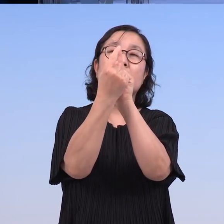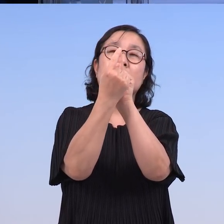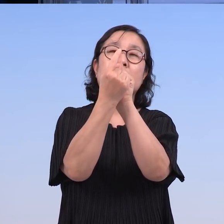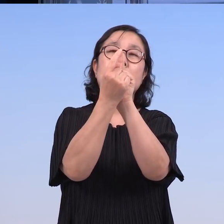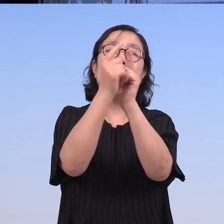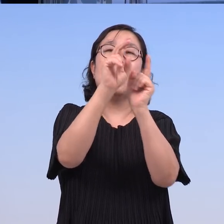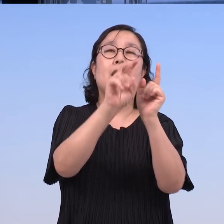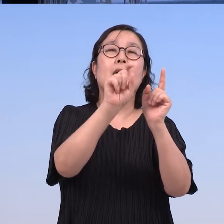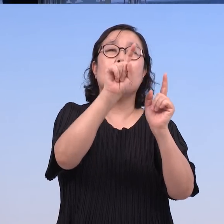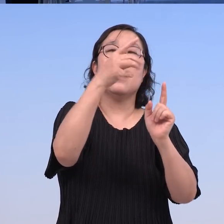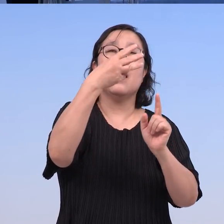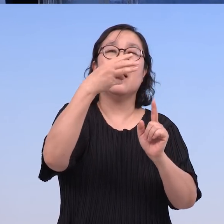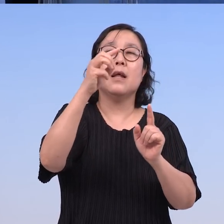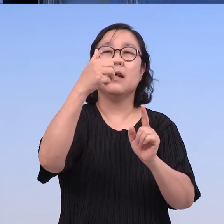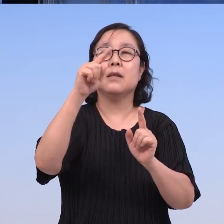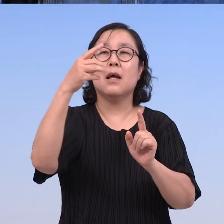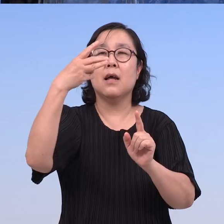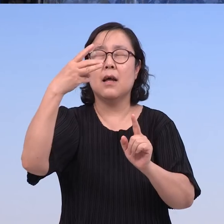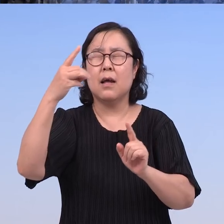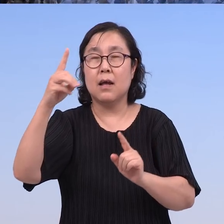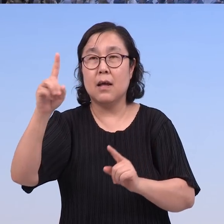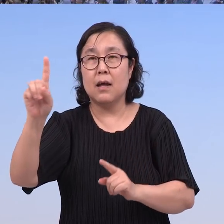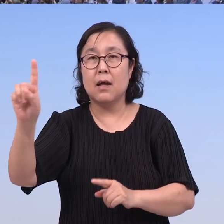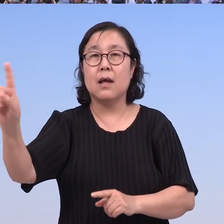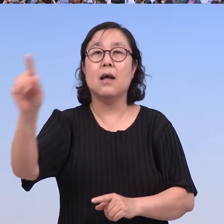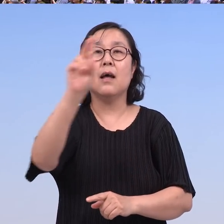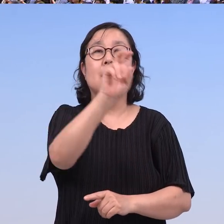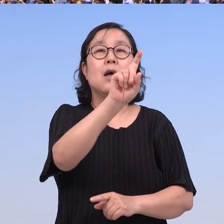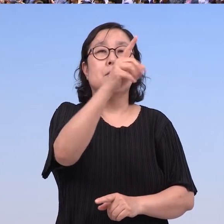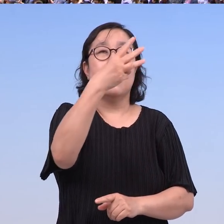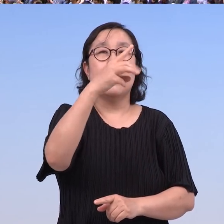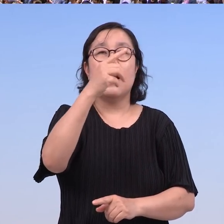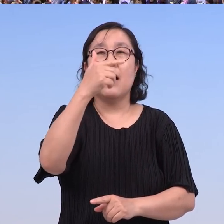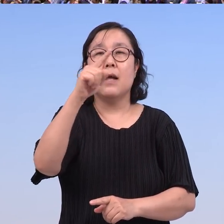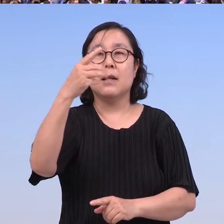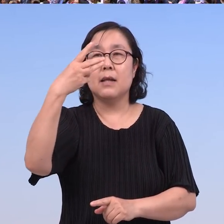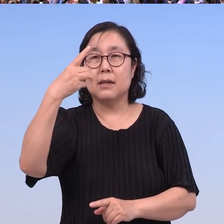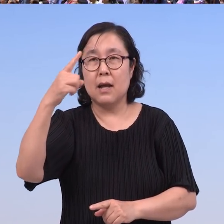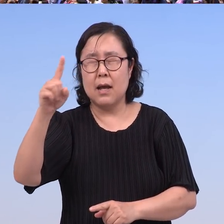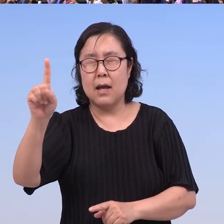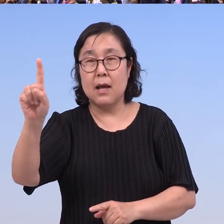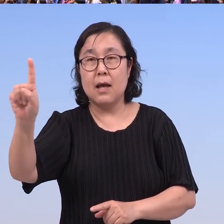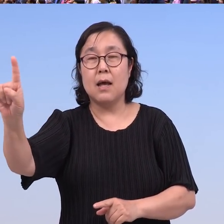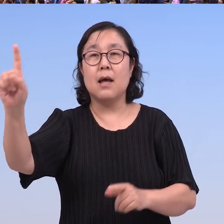준비되셨습니까? 마라나타 마라나타 마라나타.